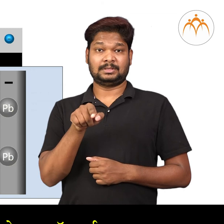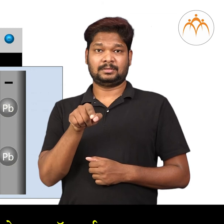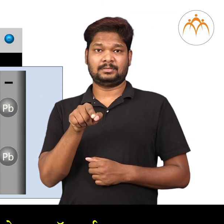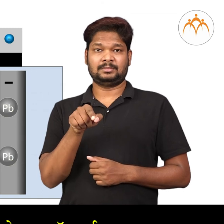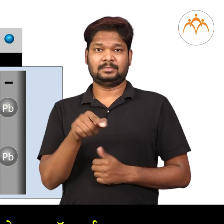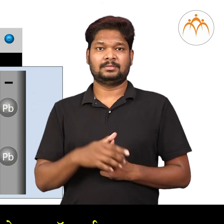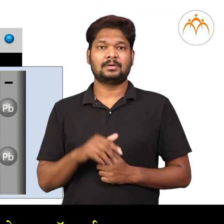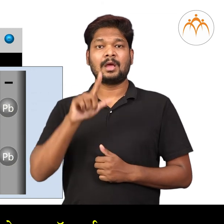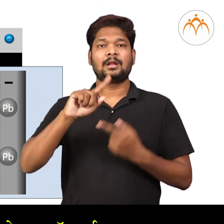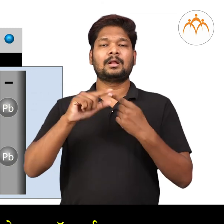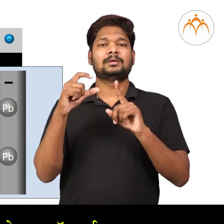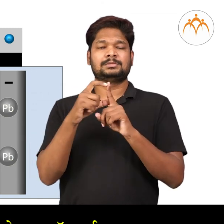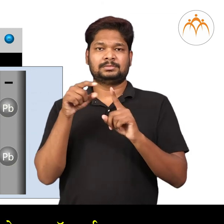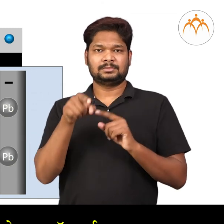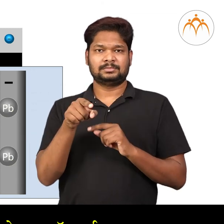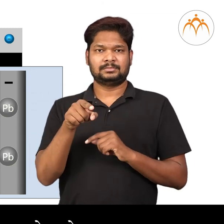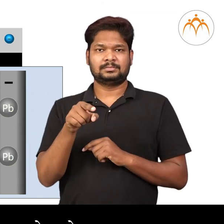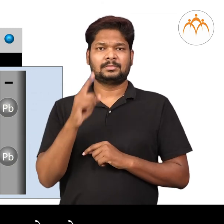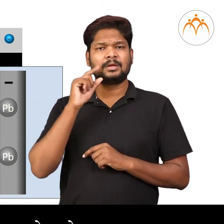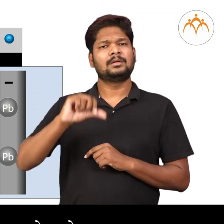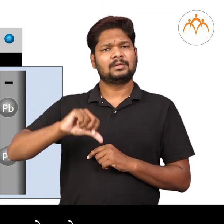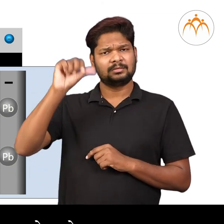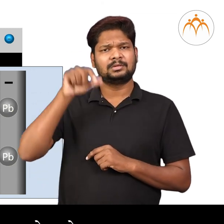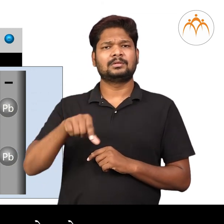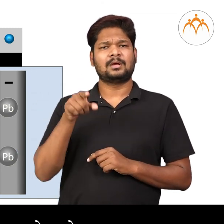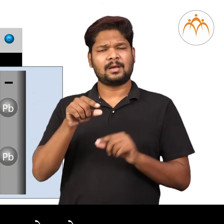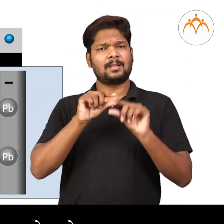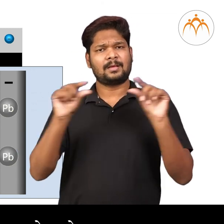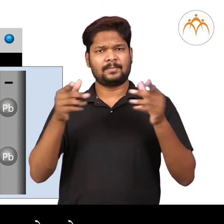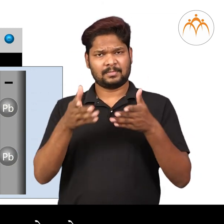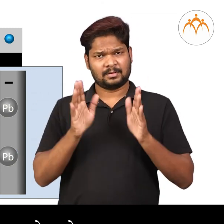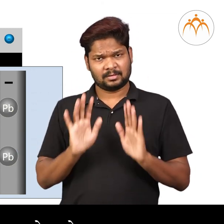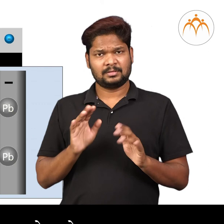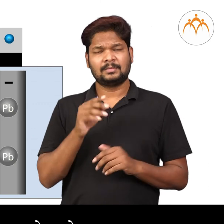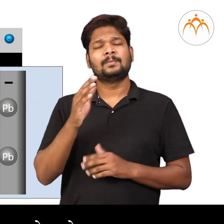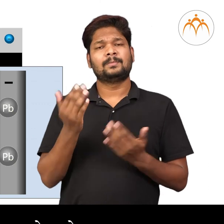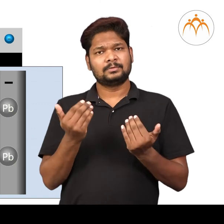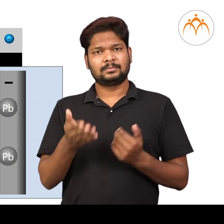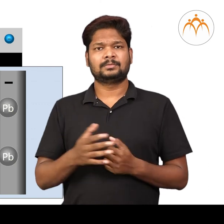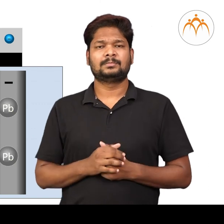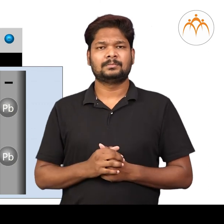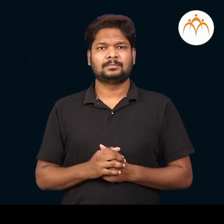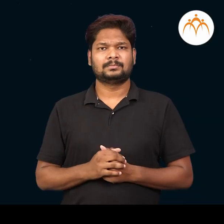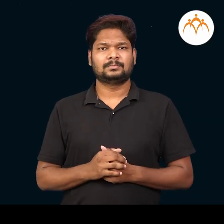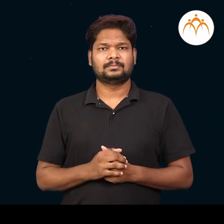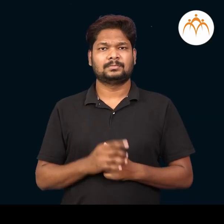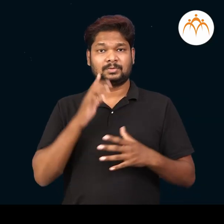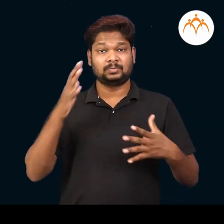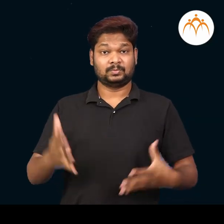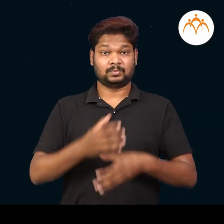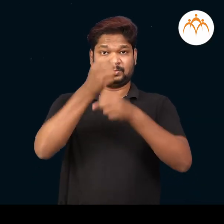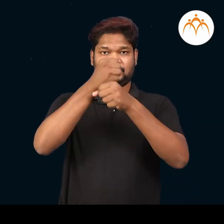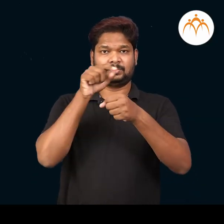लूप डायोक्साइड ड्रॉप गिव वहां पर ले जाते हैं का